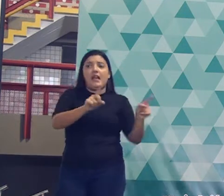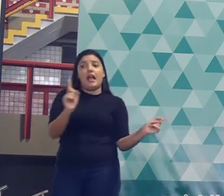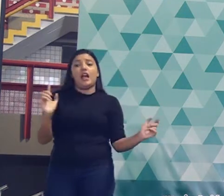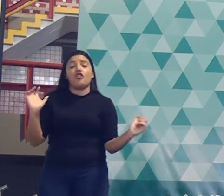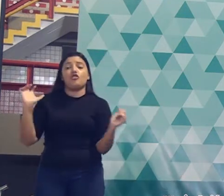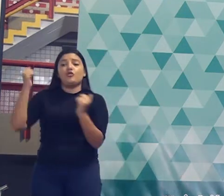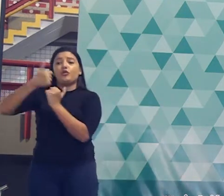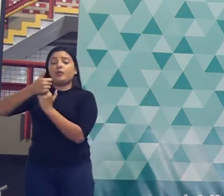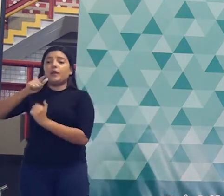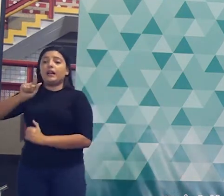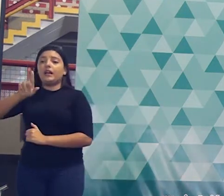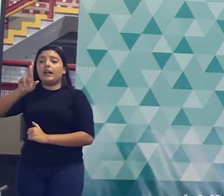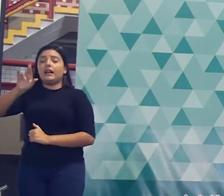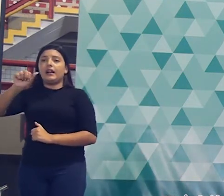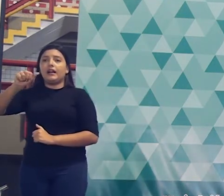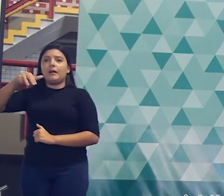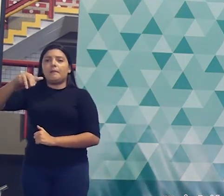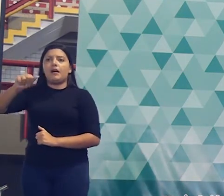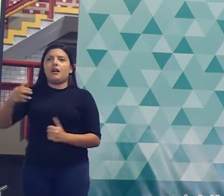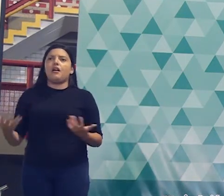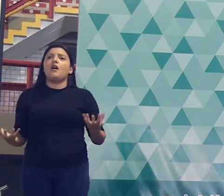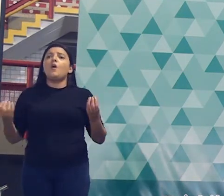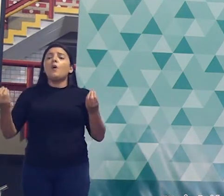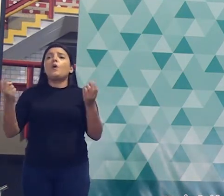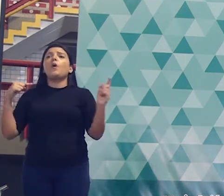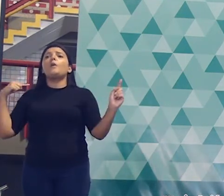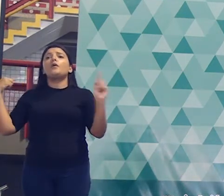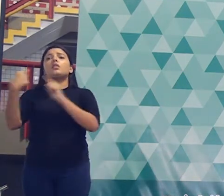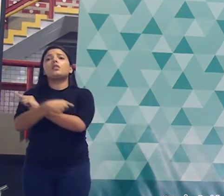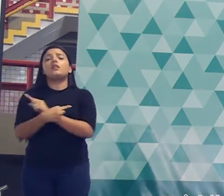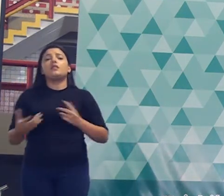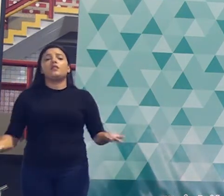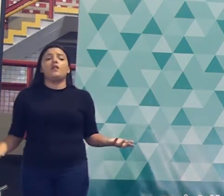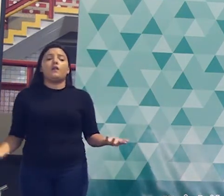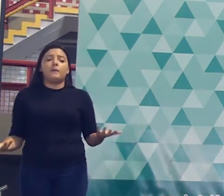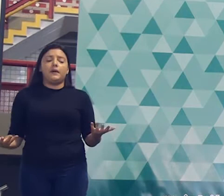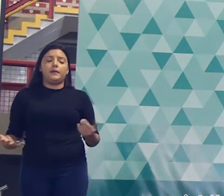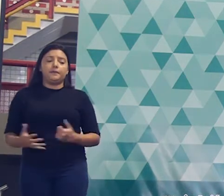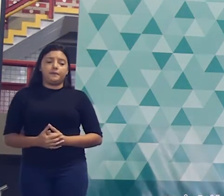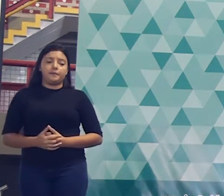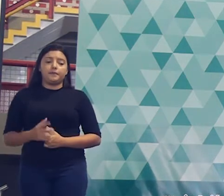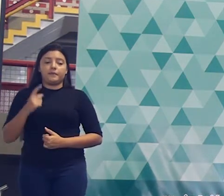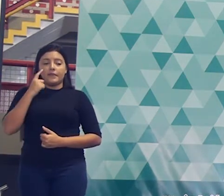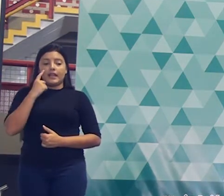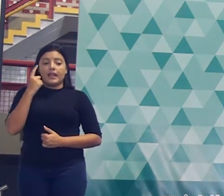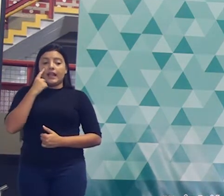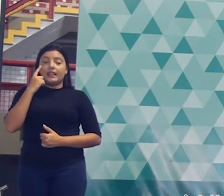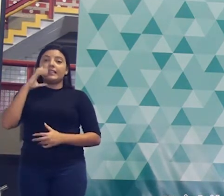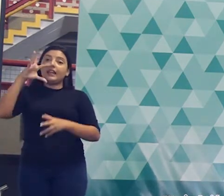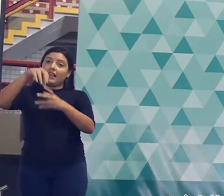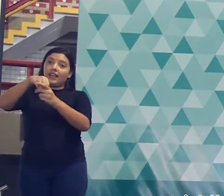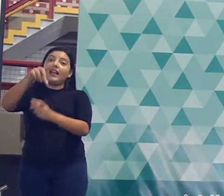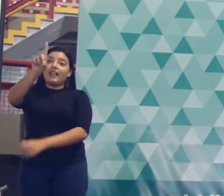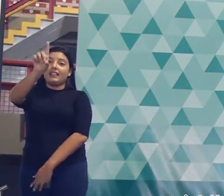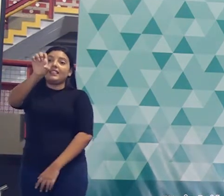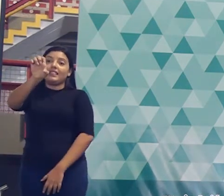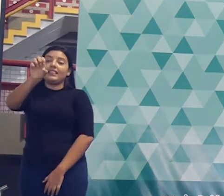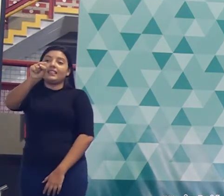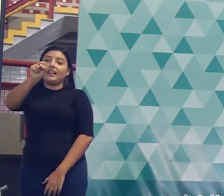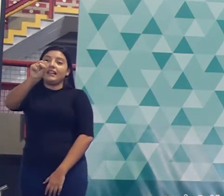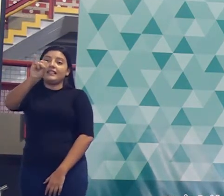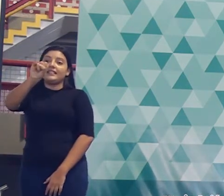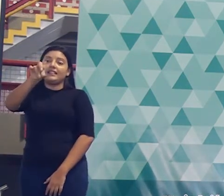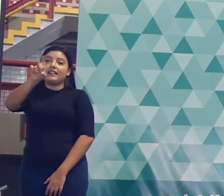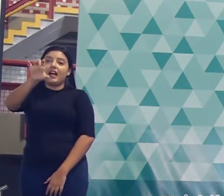agora, como é que eu transformo de litro para grama? É por esse motivo, galera, que ele deu para a gente, ó, a densidade. Qual a fórmula